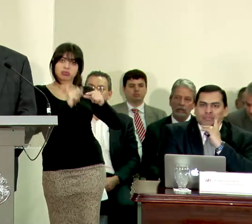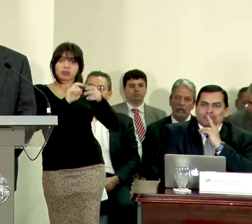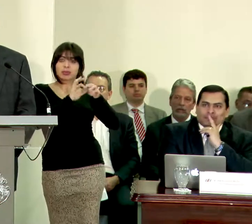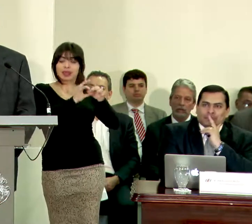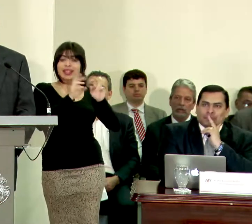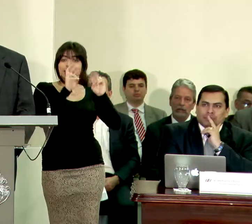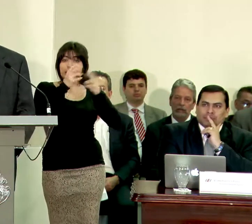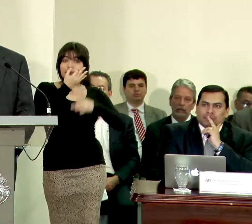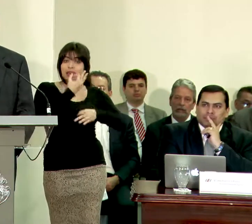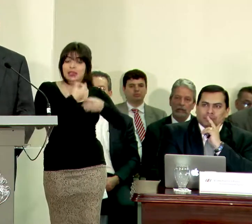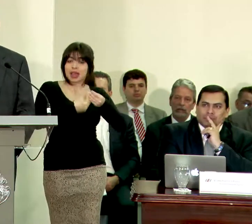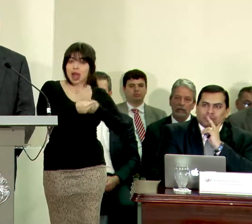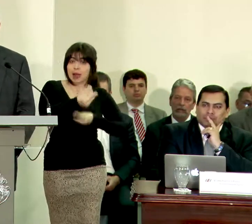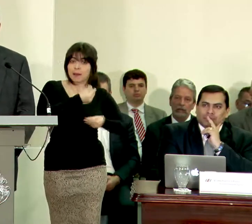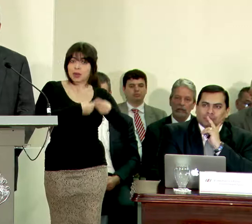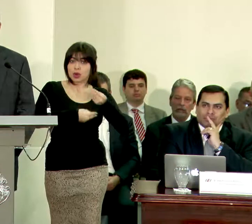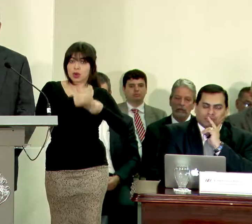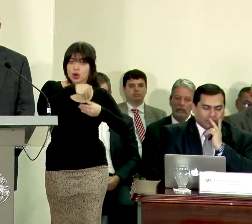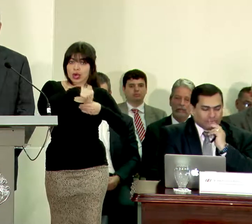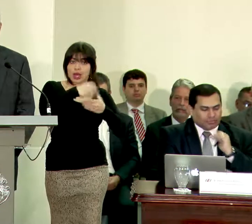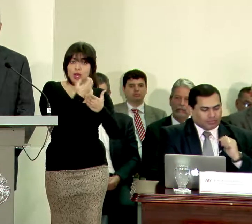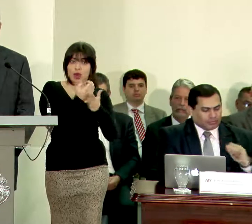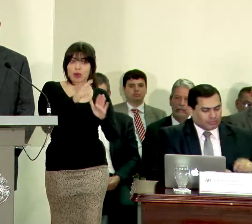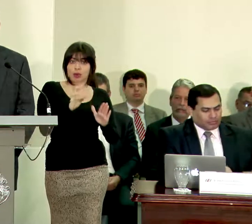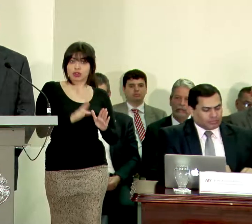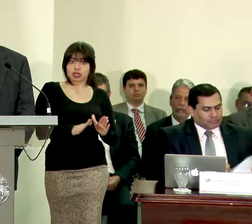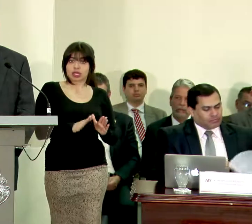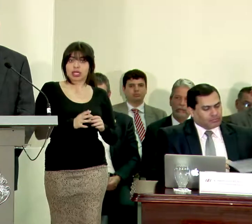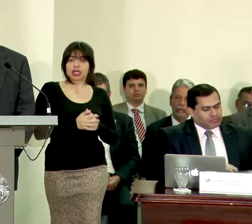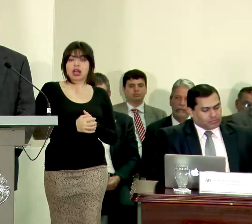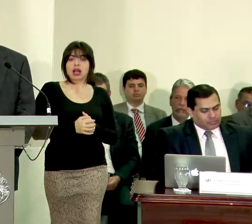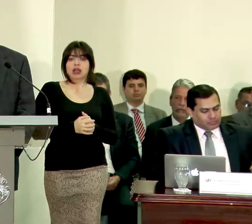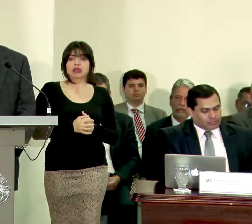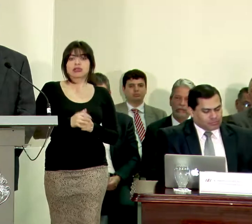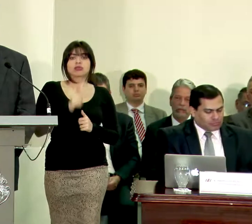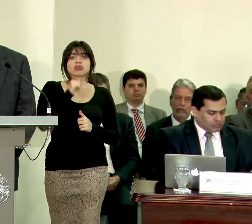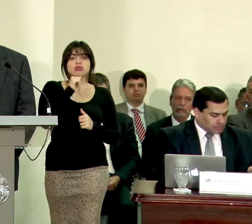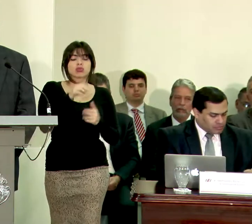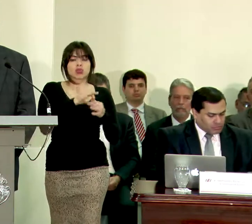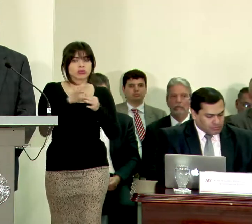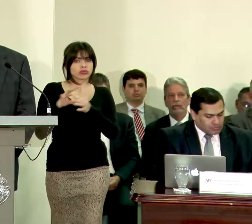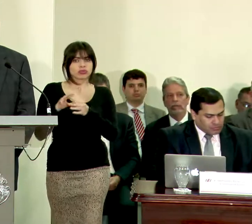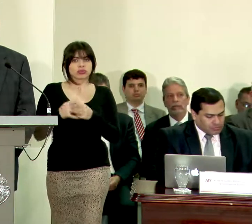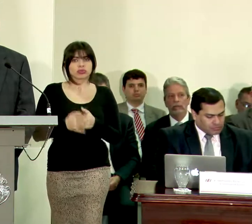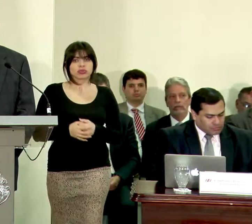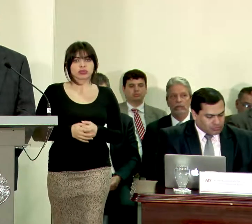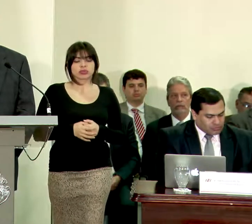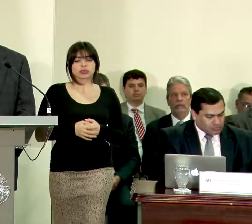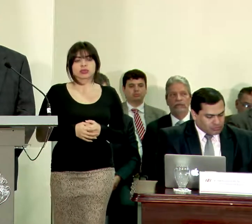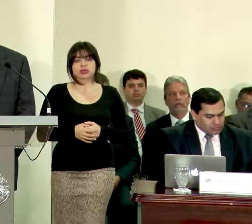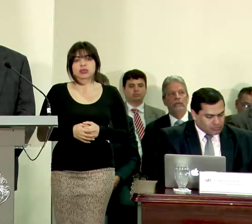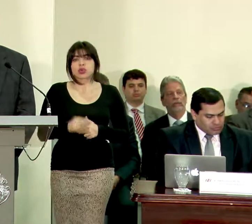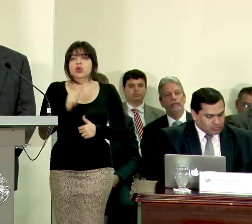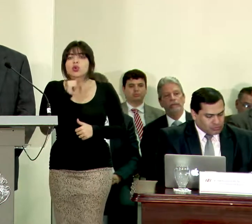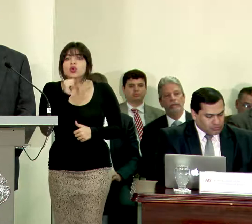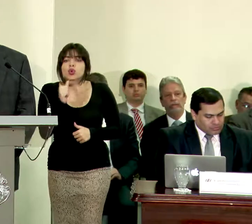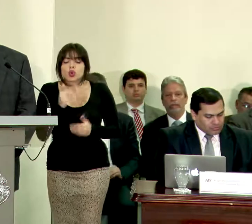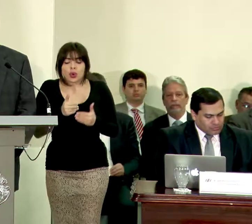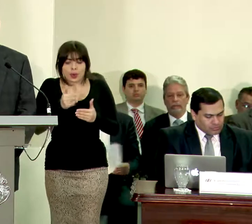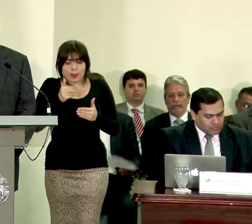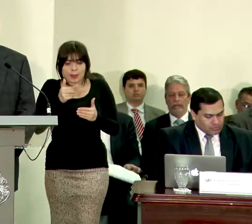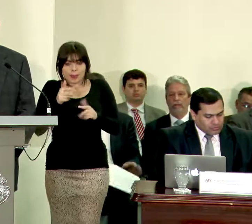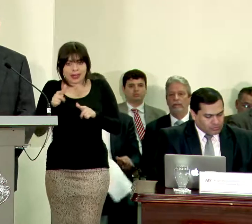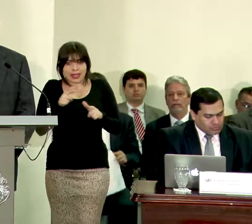términos de intercambio de la economía costarricense, va a estar ahí por algún tiempo. O sea, no se prevé en